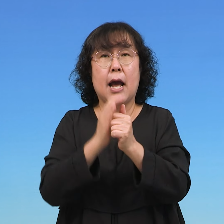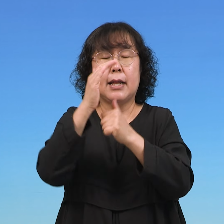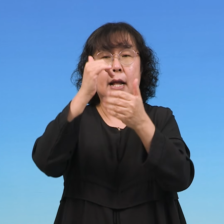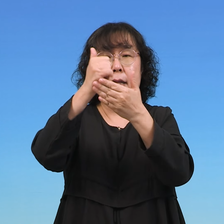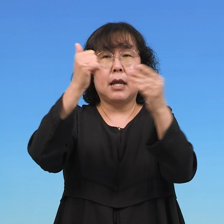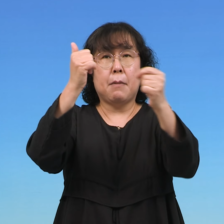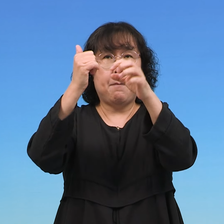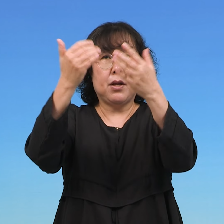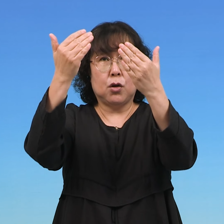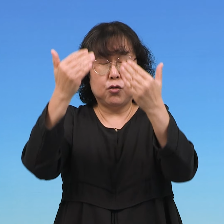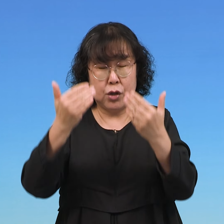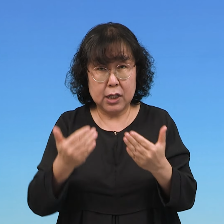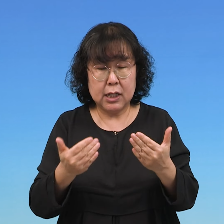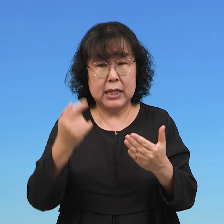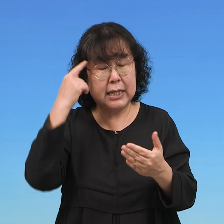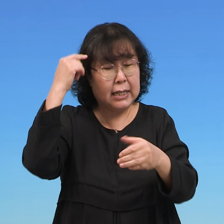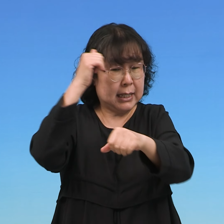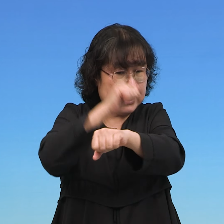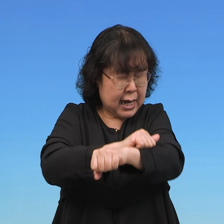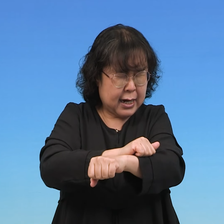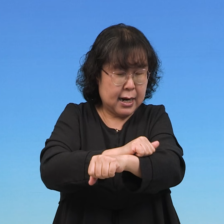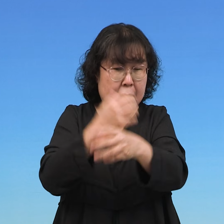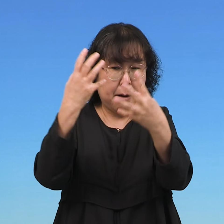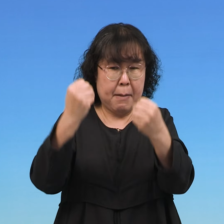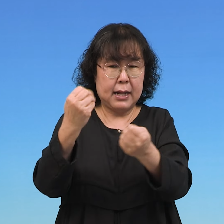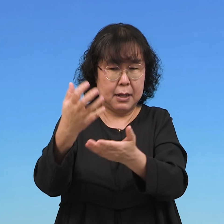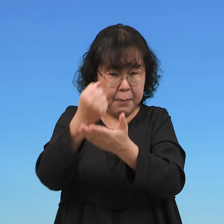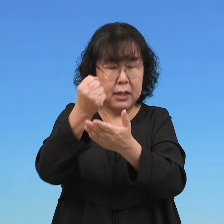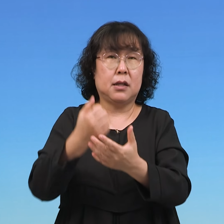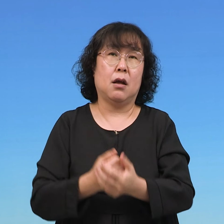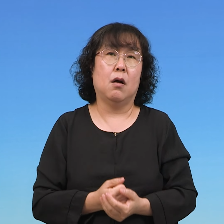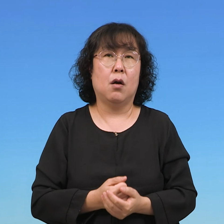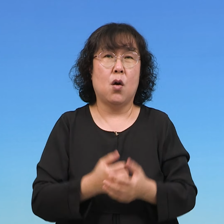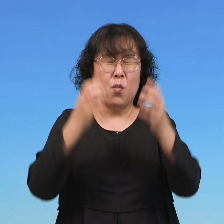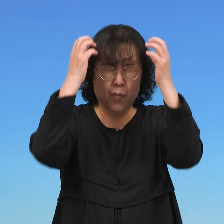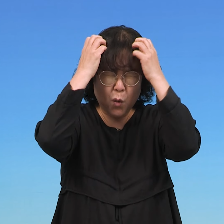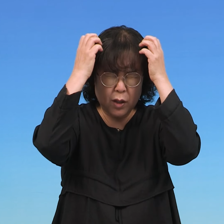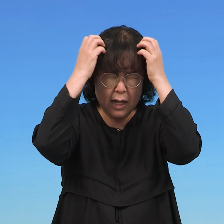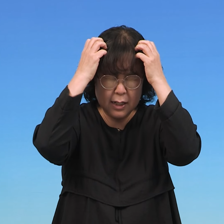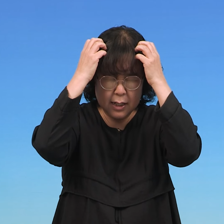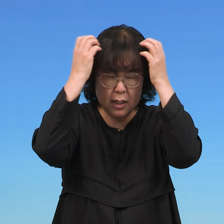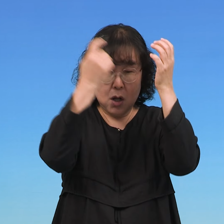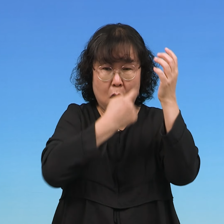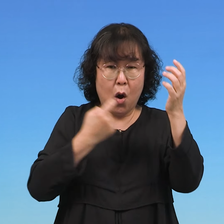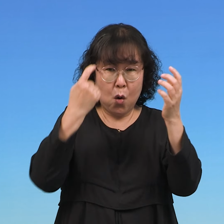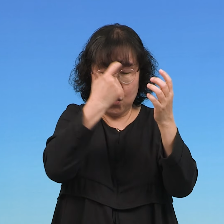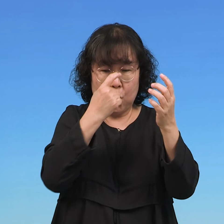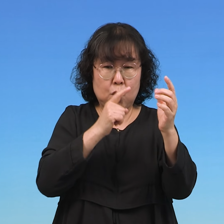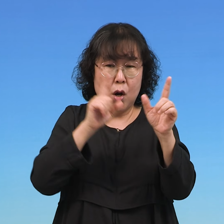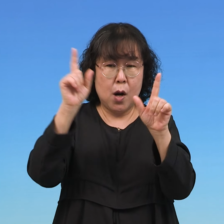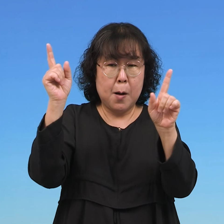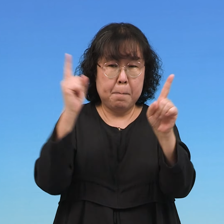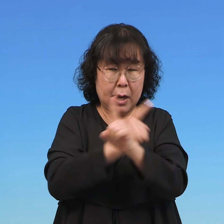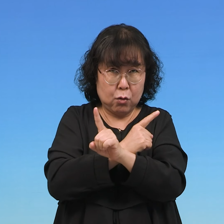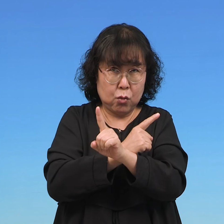지혜를 마음껏 누리게 되시기를 바랍니다. 그래서 고난은 변장하고 찾아온 축복이다.